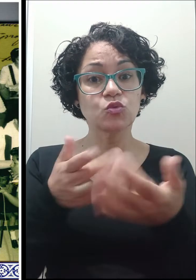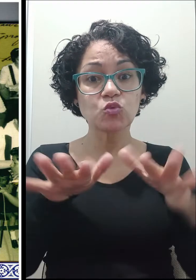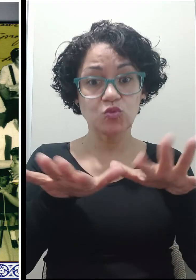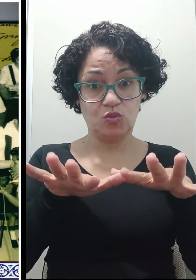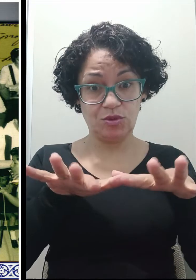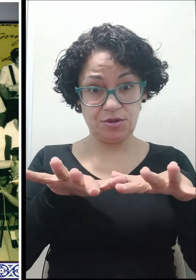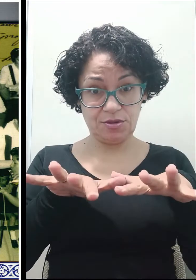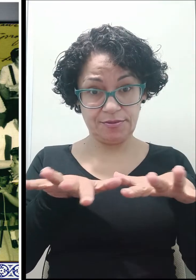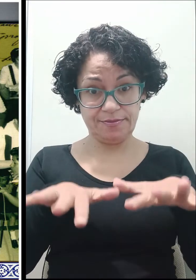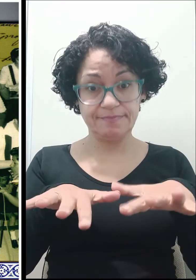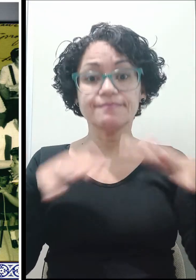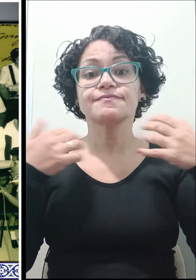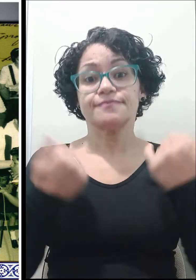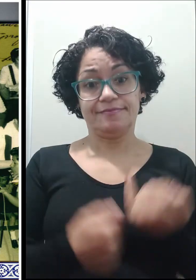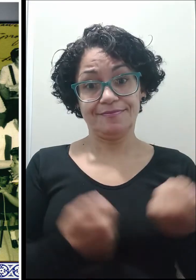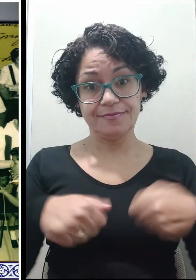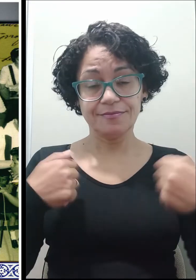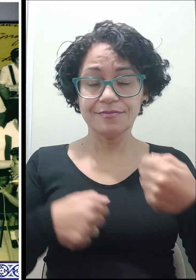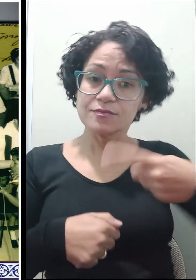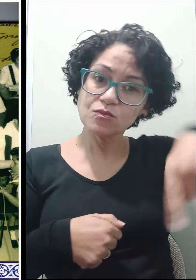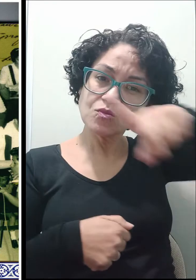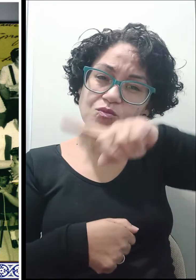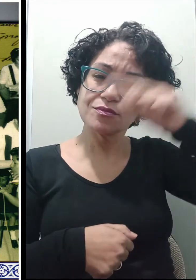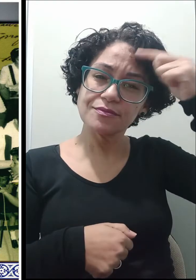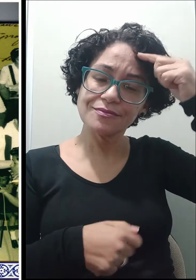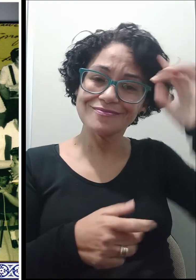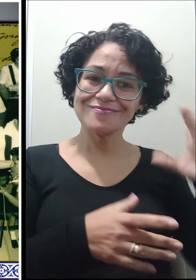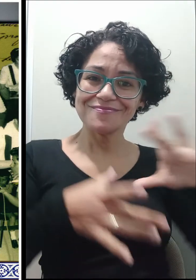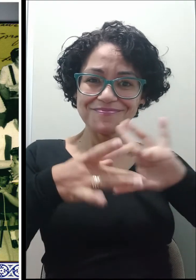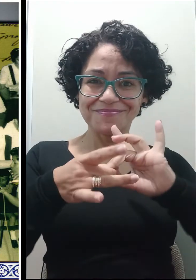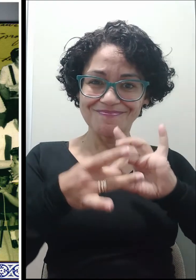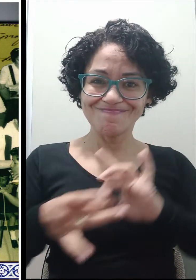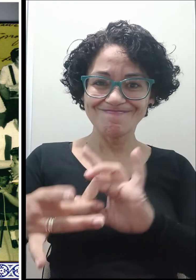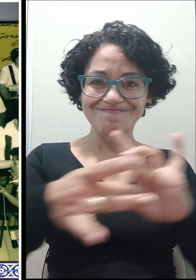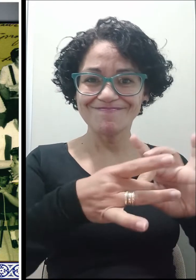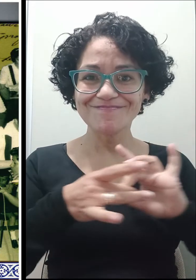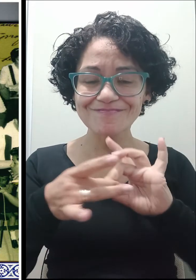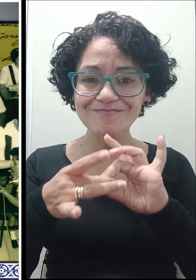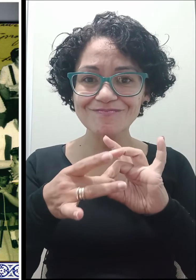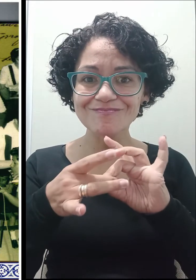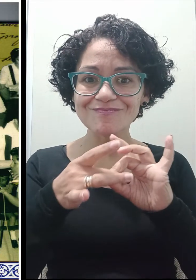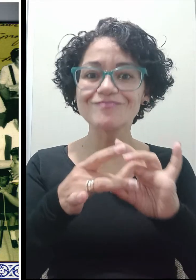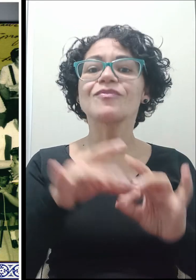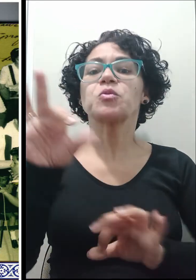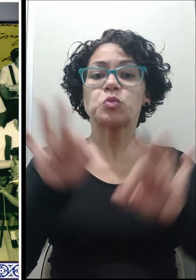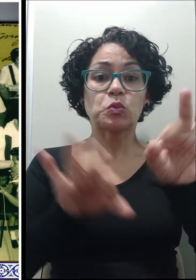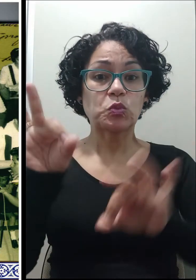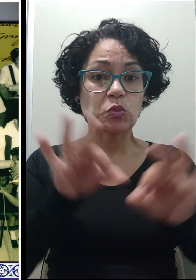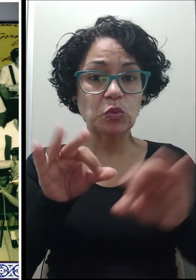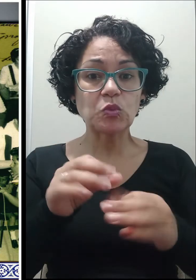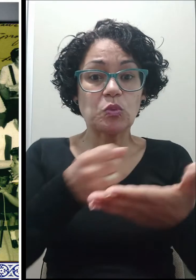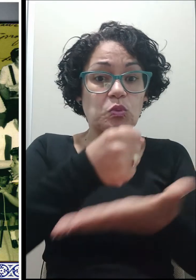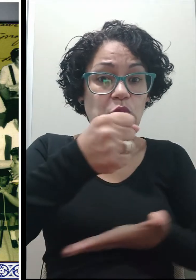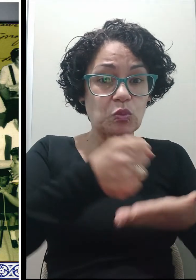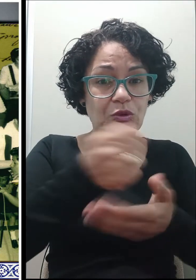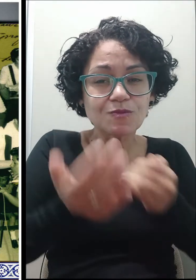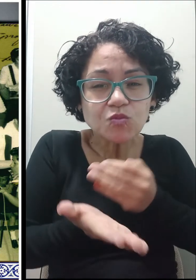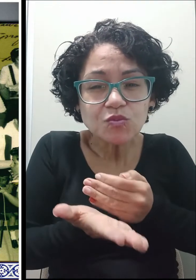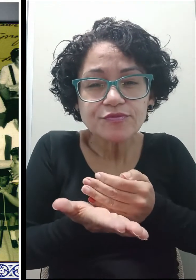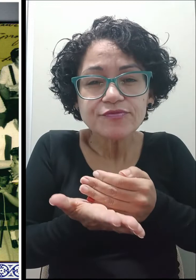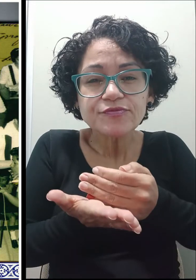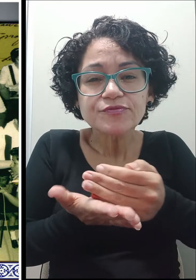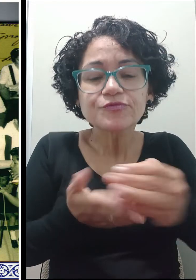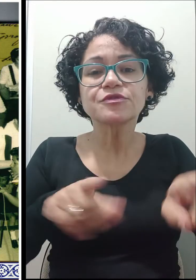perspectivas inclusivas. É preciso uma ação conjunta, programas de formação inicial e